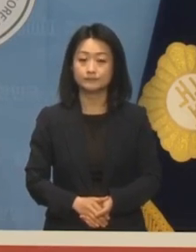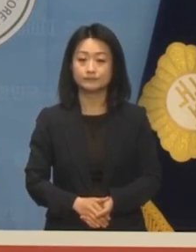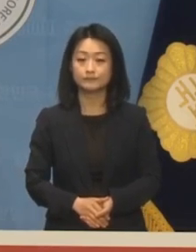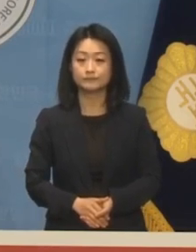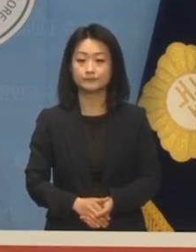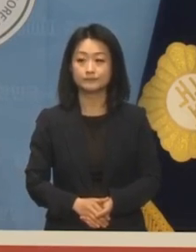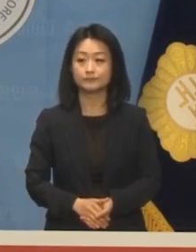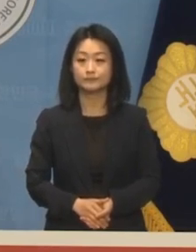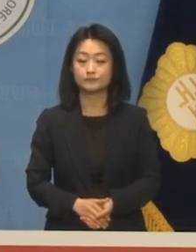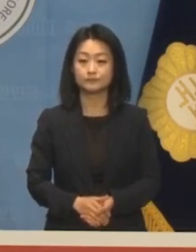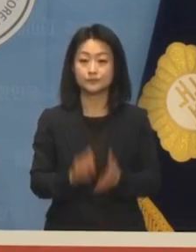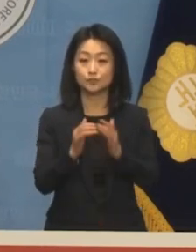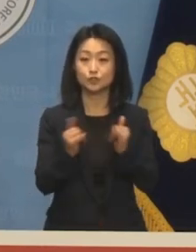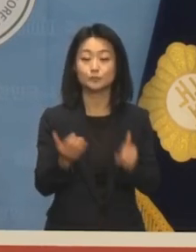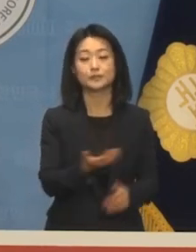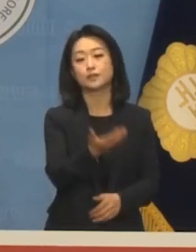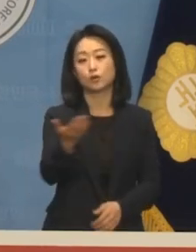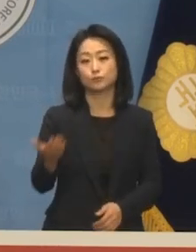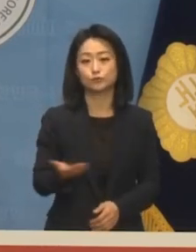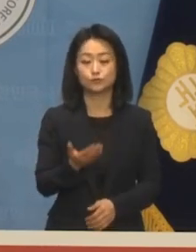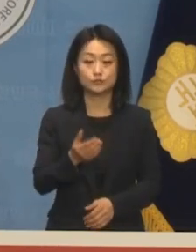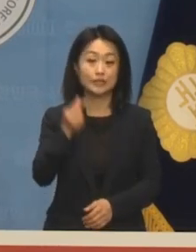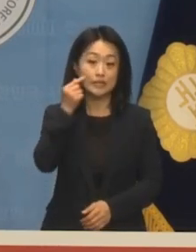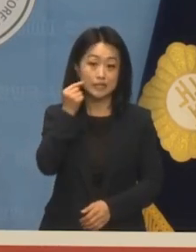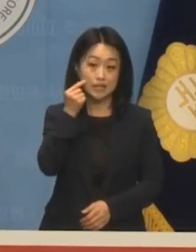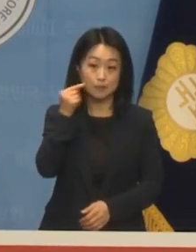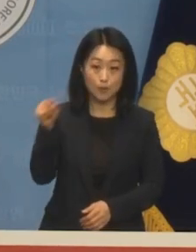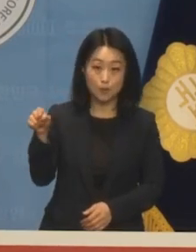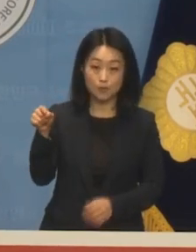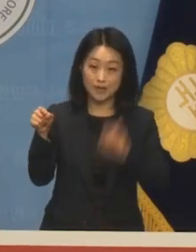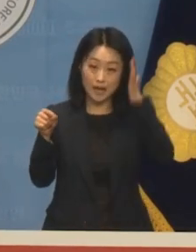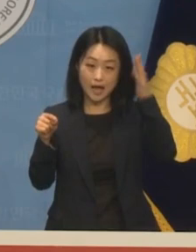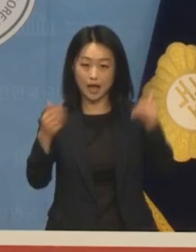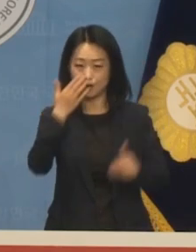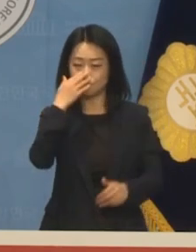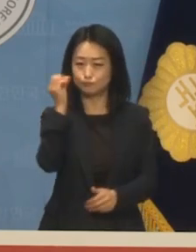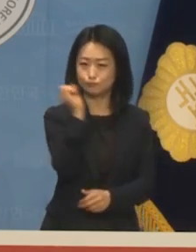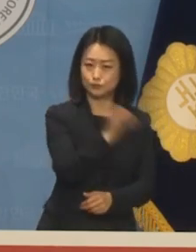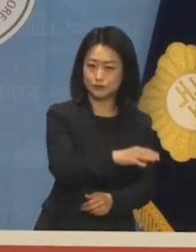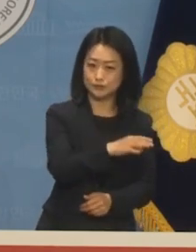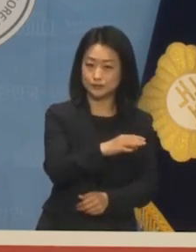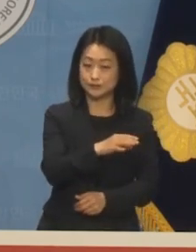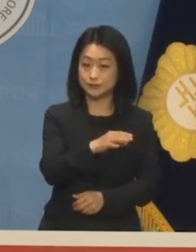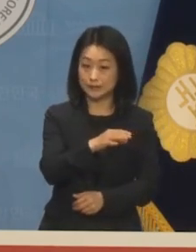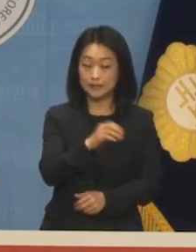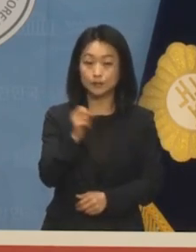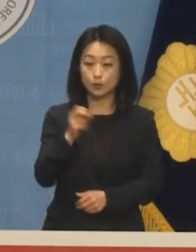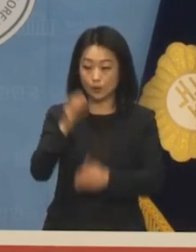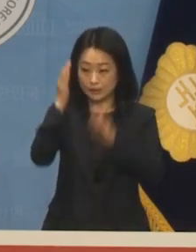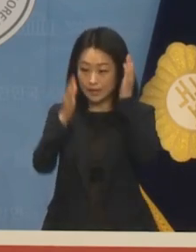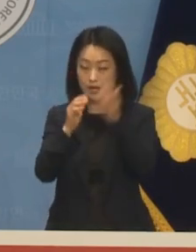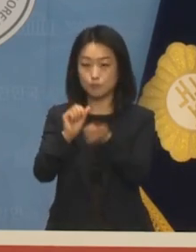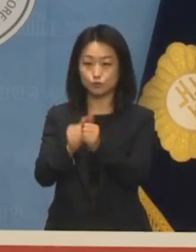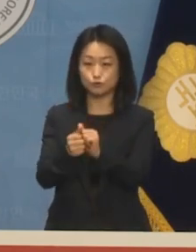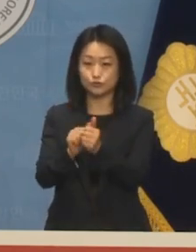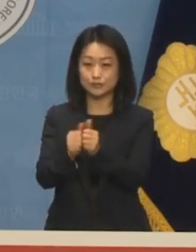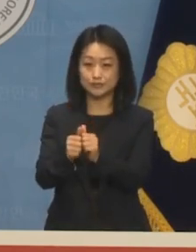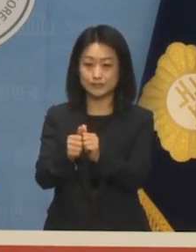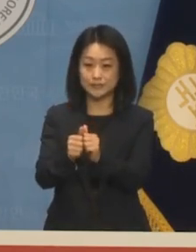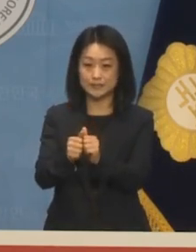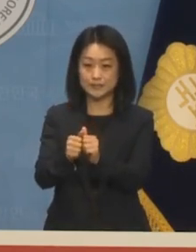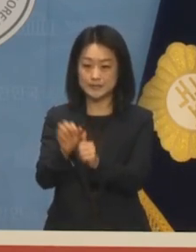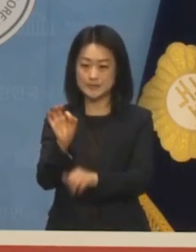있습니다 국민 여러분 일본이 한국을 대놓고 시하며 지분 매각이라는 절리이 매우